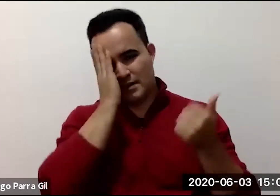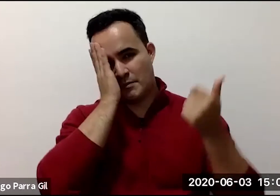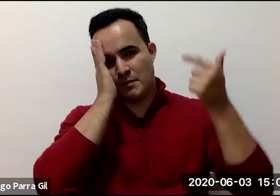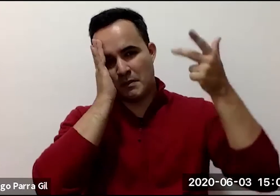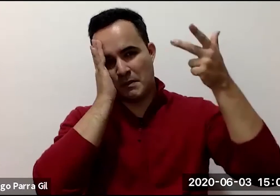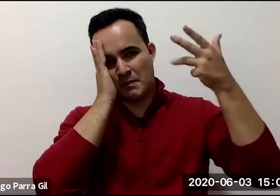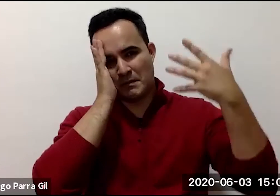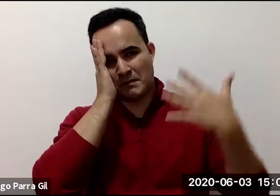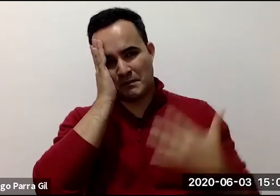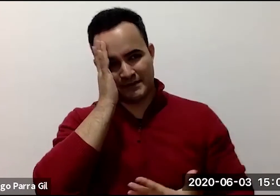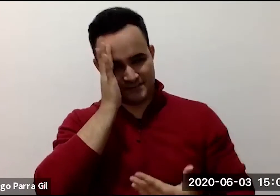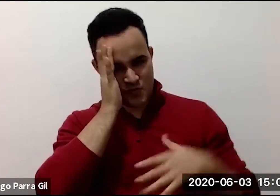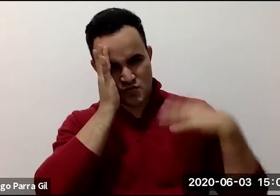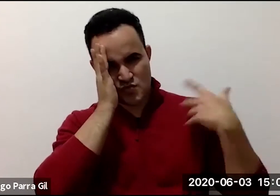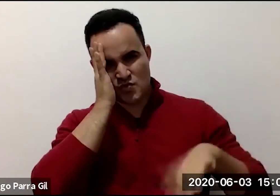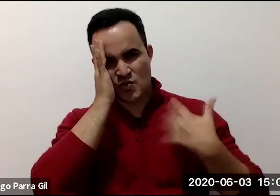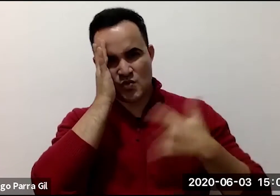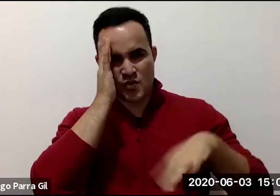Juan, en fin.